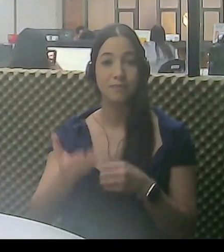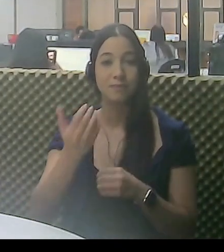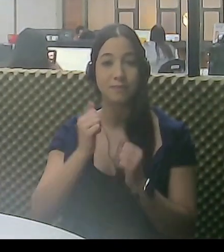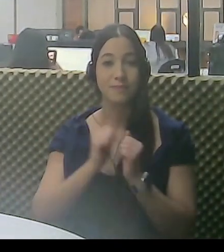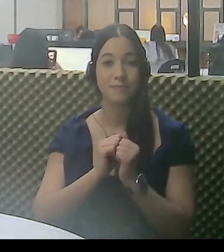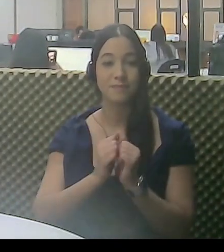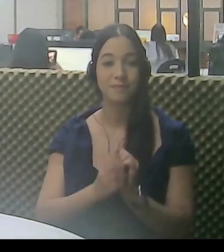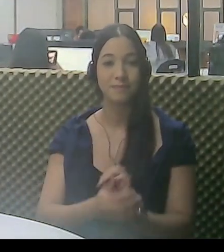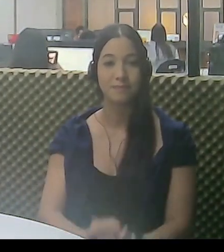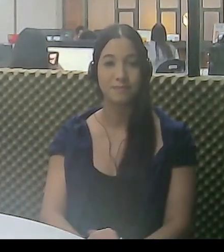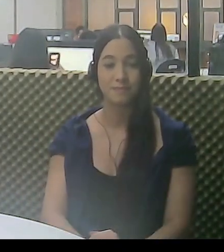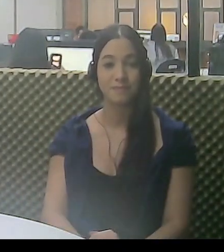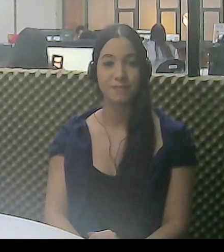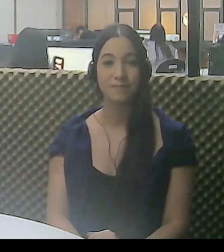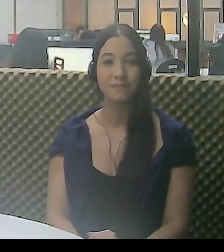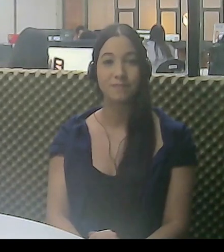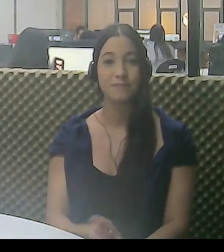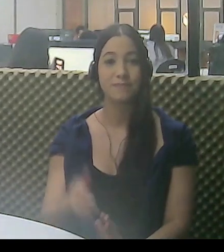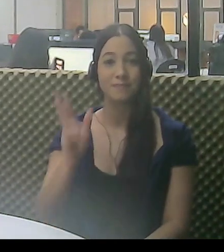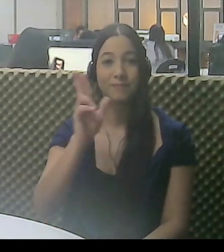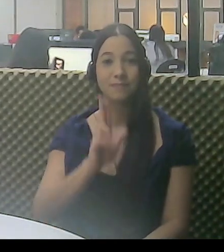Vem com a gente!